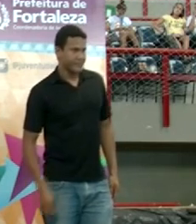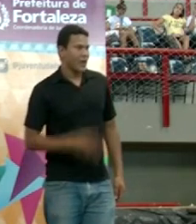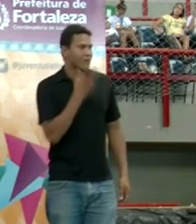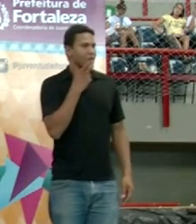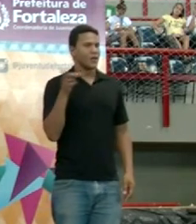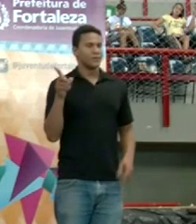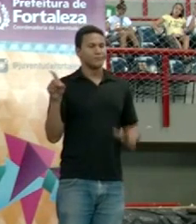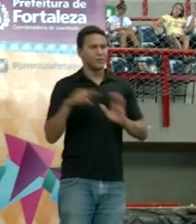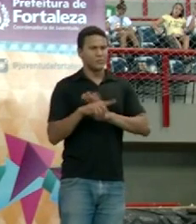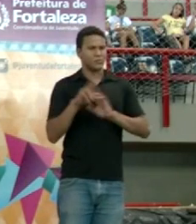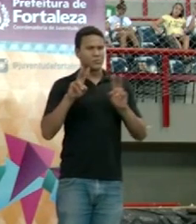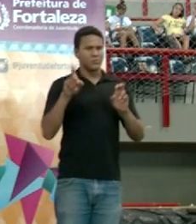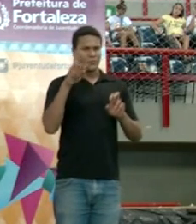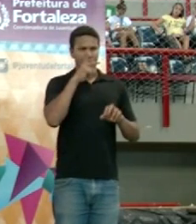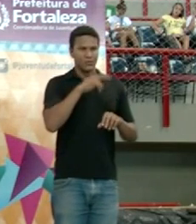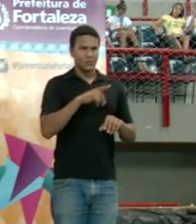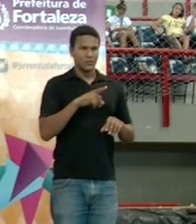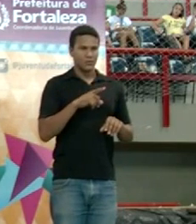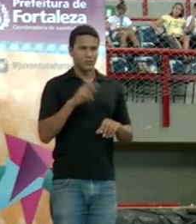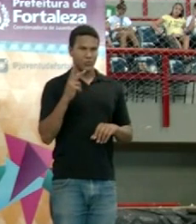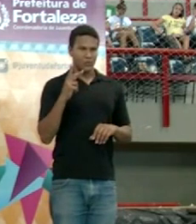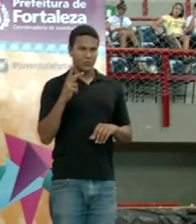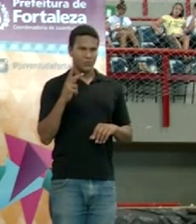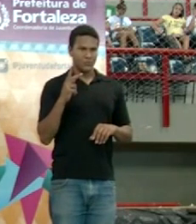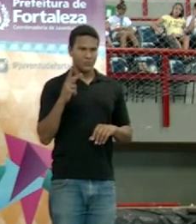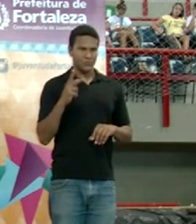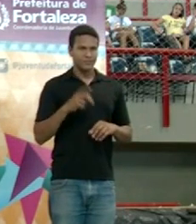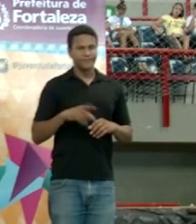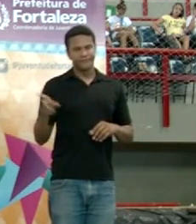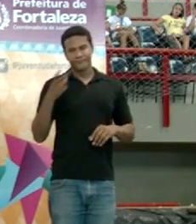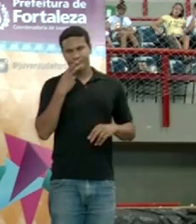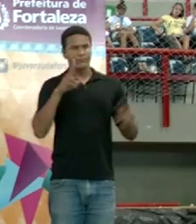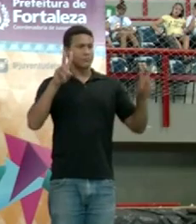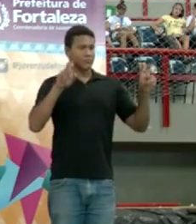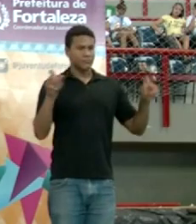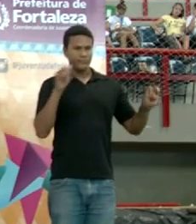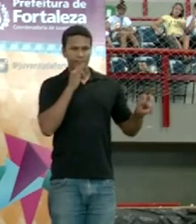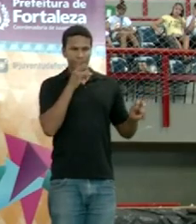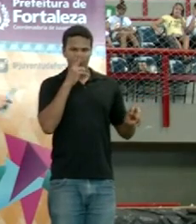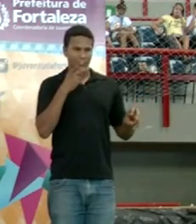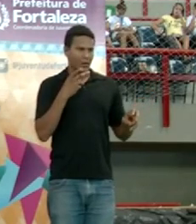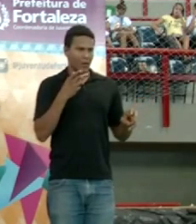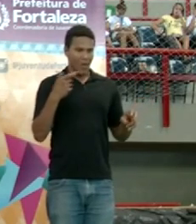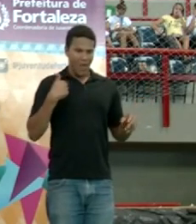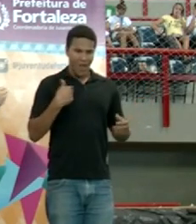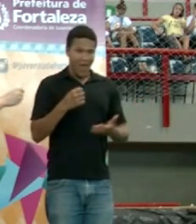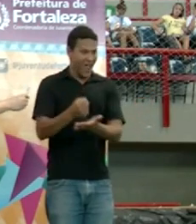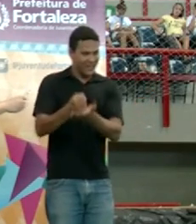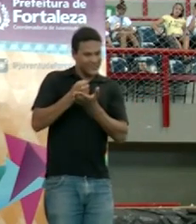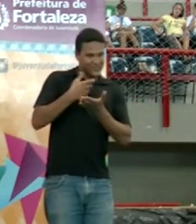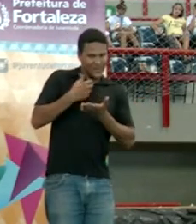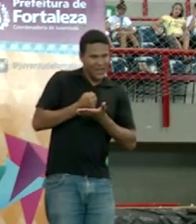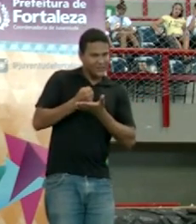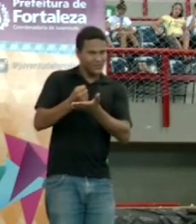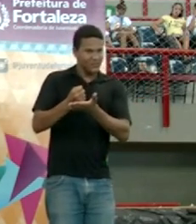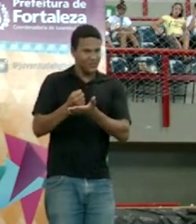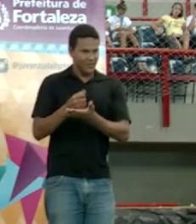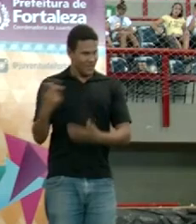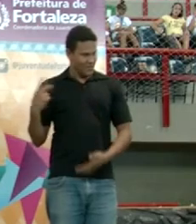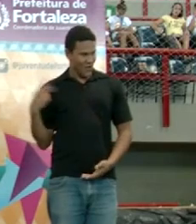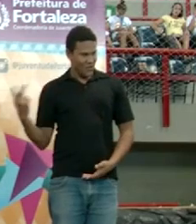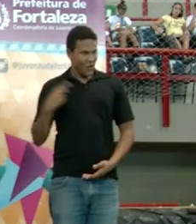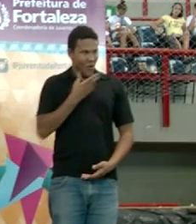Tipo, tanto o vassalo tem que servir ao suzerano, quanto o suzerano tem que ajudar o vassalo. Sim, eu não disse aqui que ele é meu homem, eu sou o homem